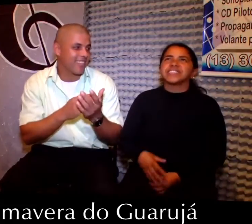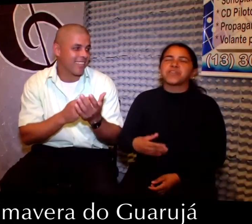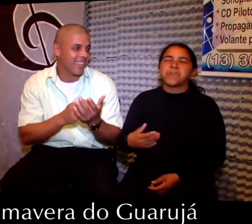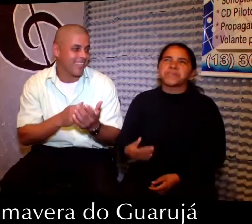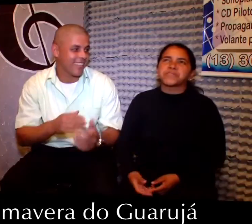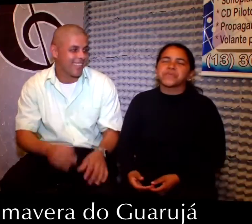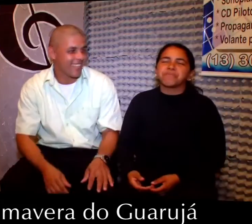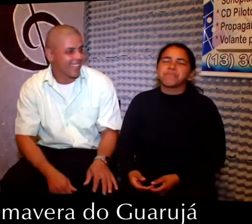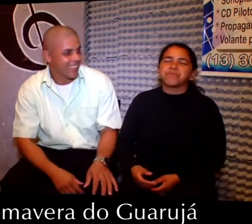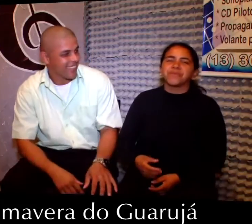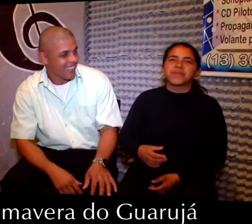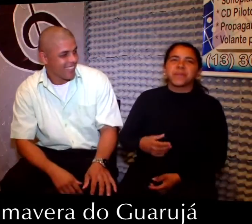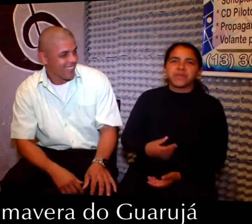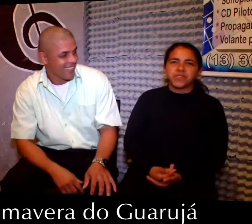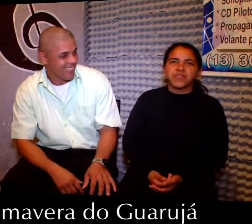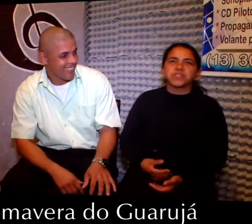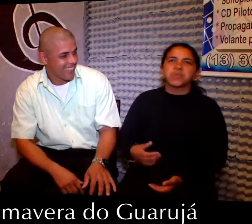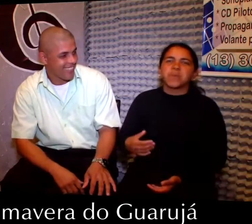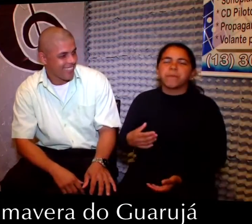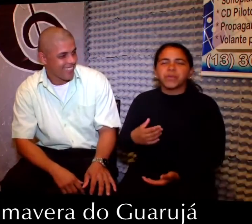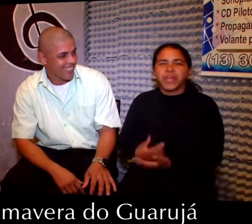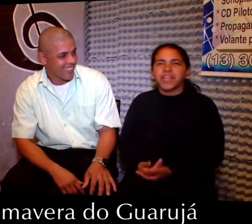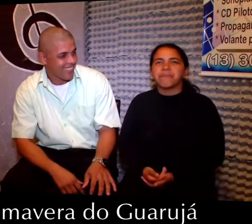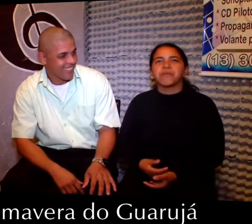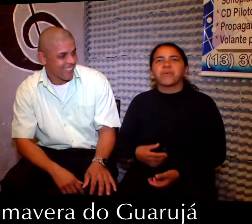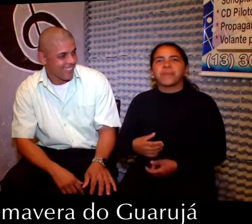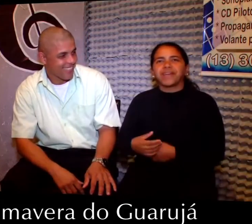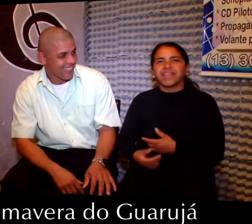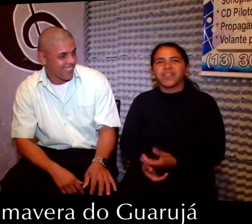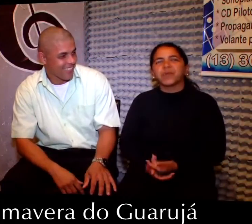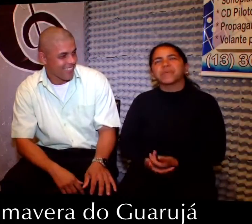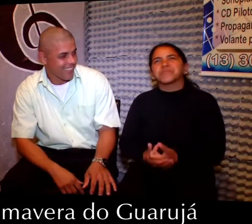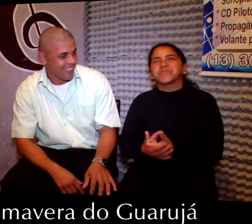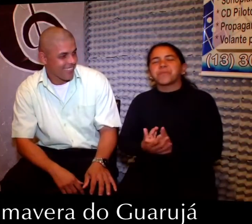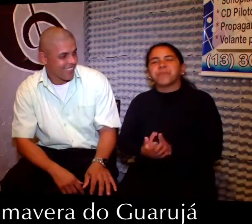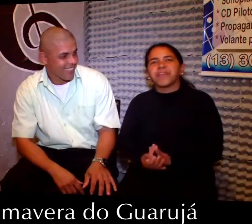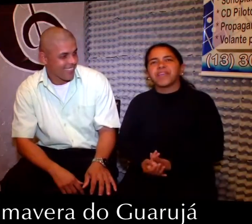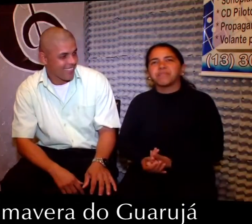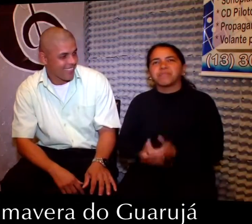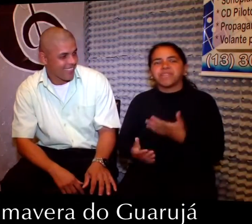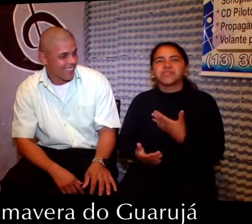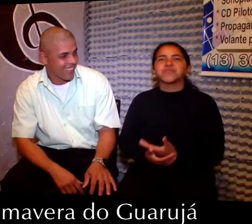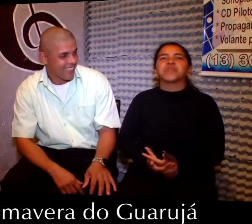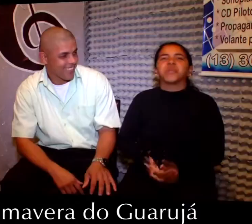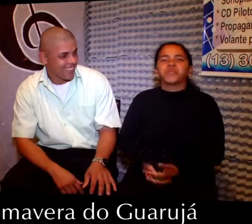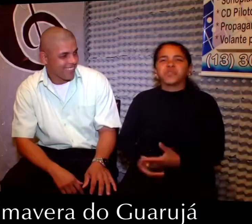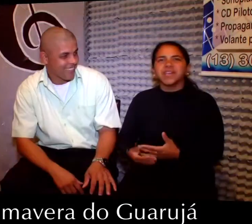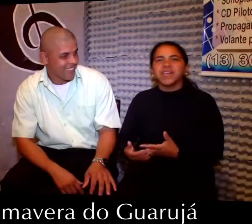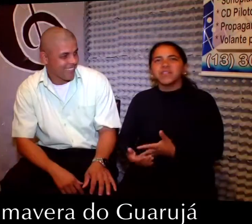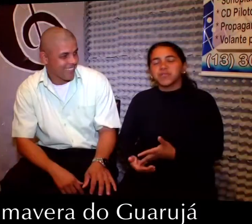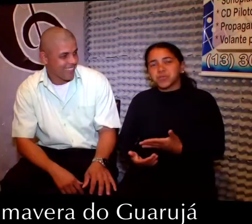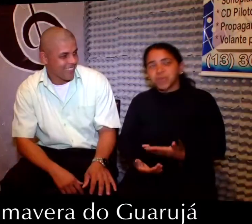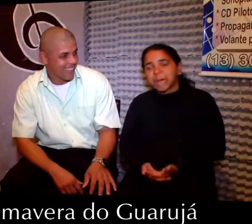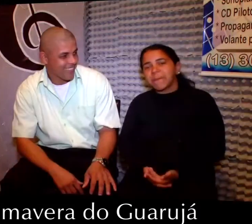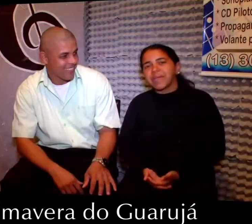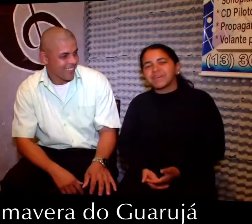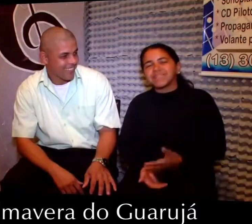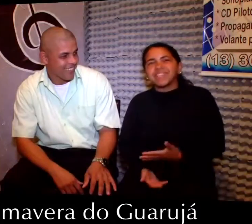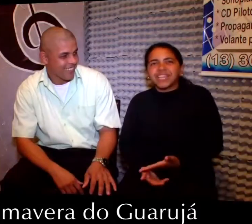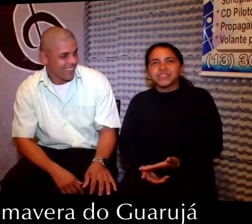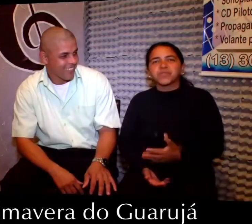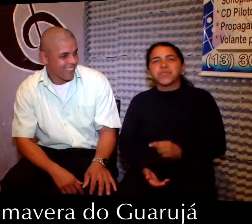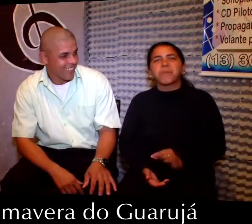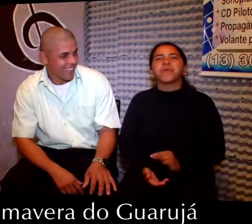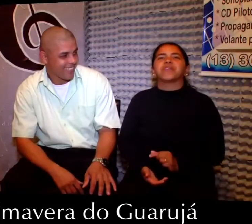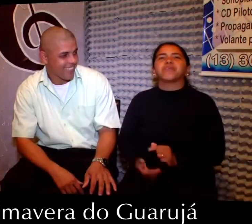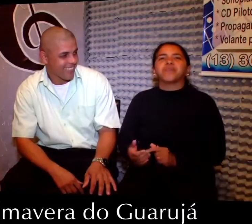Ele quer agradecer ao pastor pelo que o pastor fez por ele, pelo aparelho que o pastor deu pra ele. Se ele escuta hoje, não escuta bem, mas